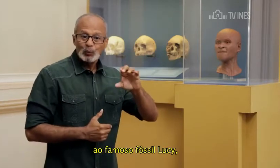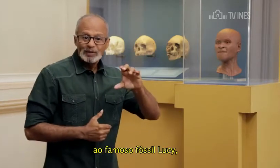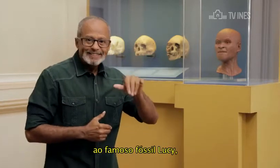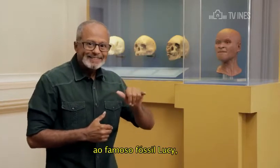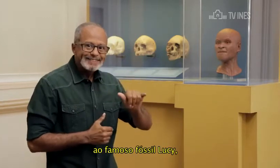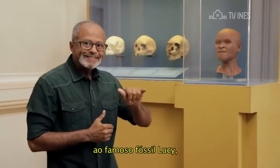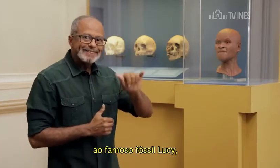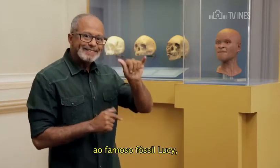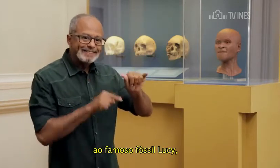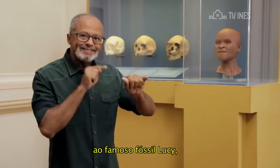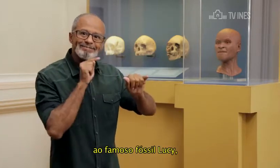Lucy.